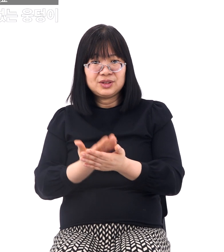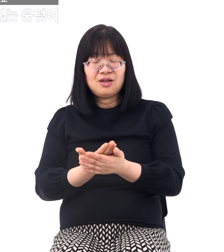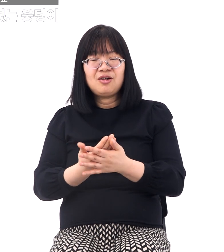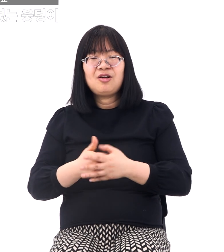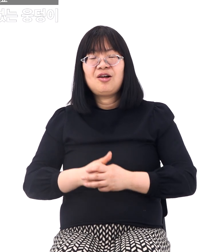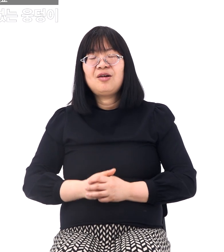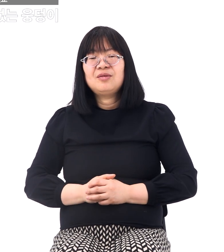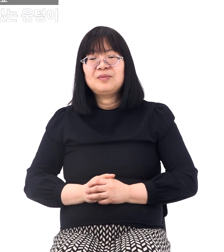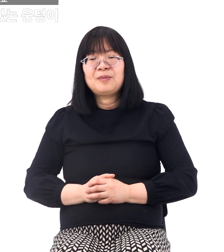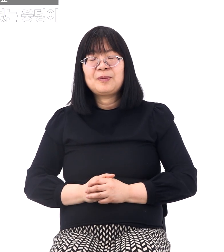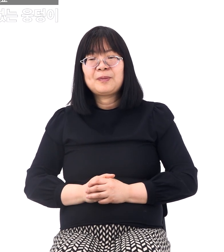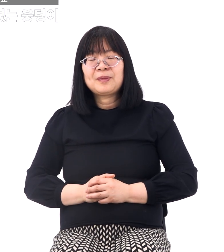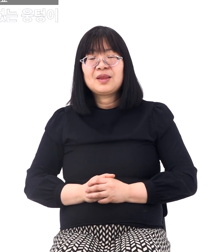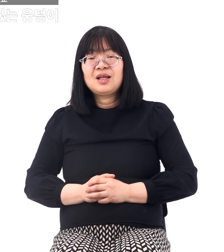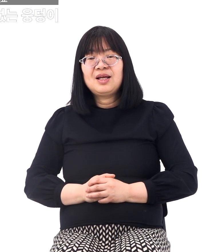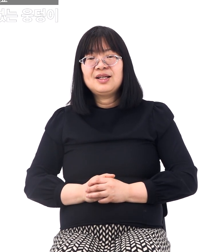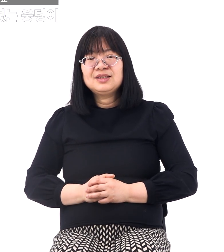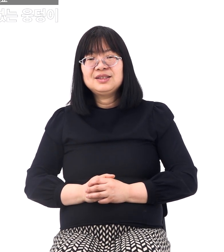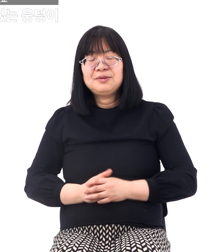인도하소서.